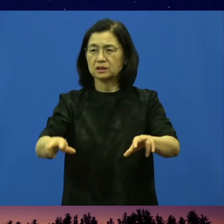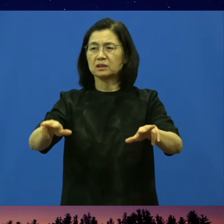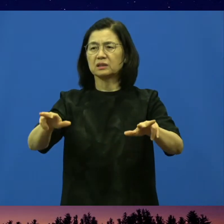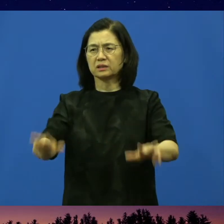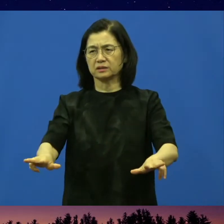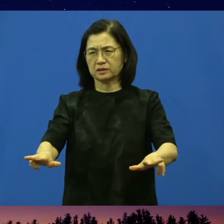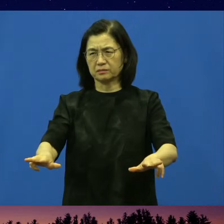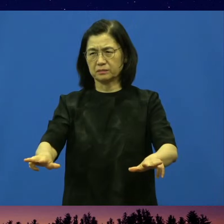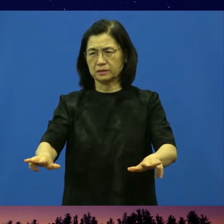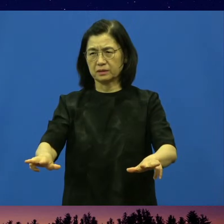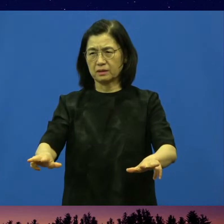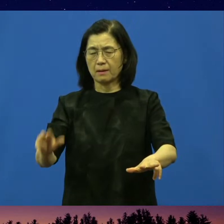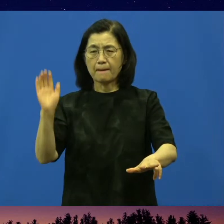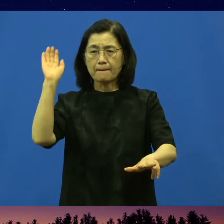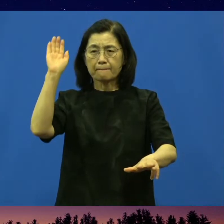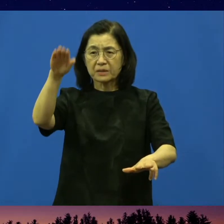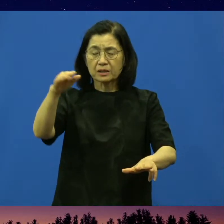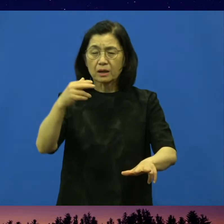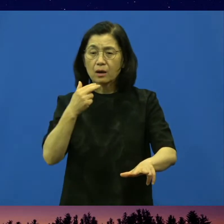현재도 없다고 볼 수가 있습니다.